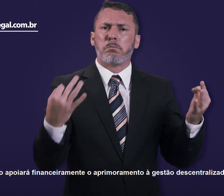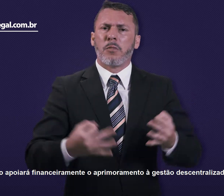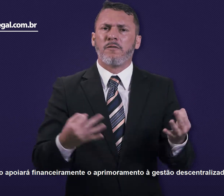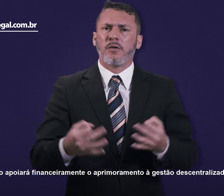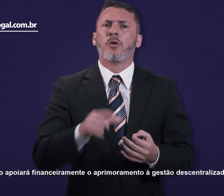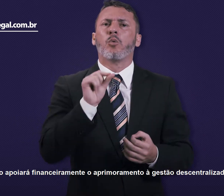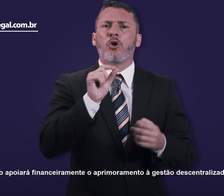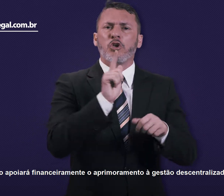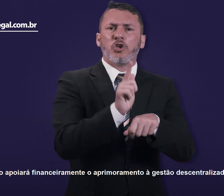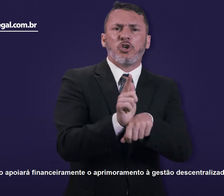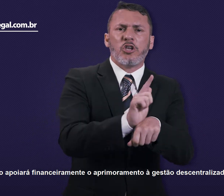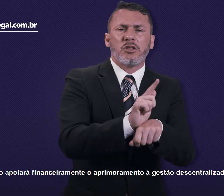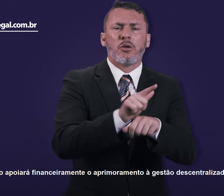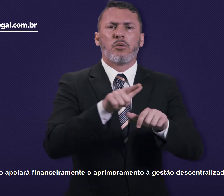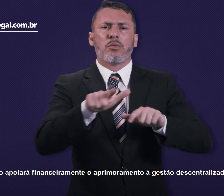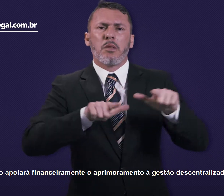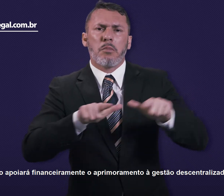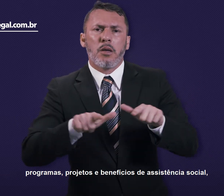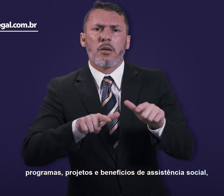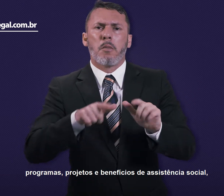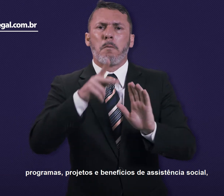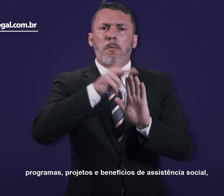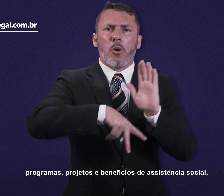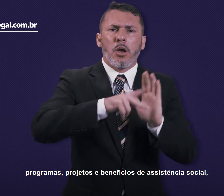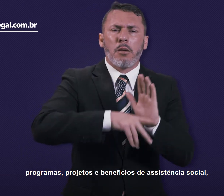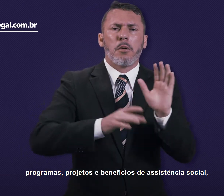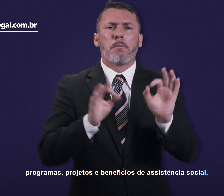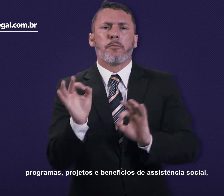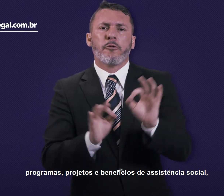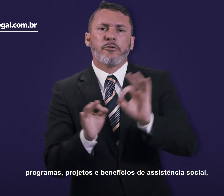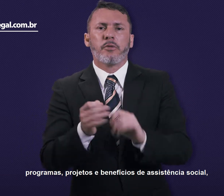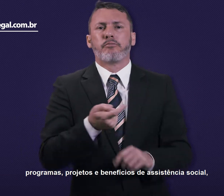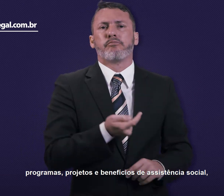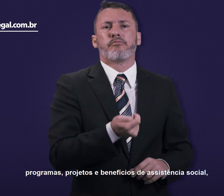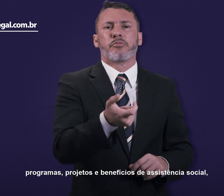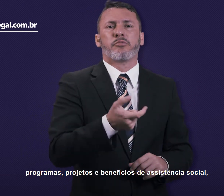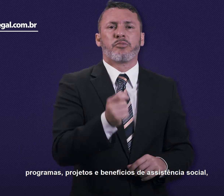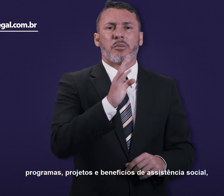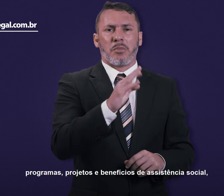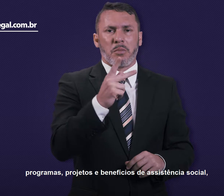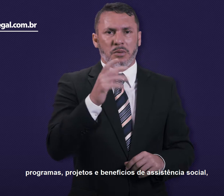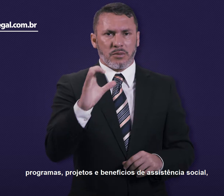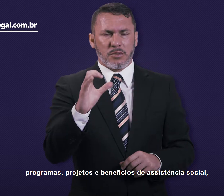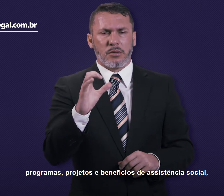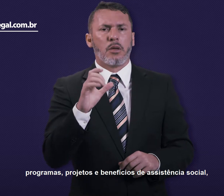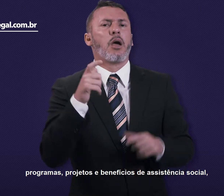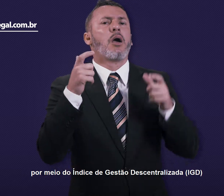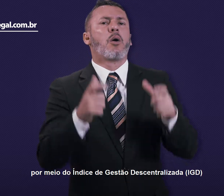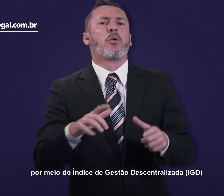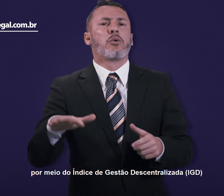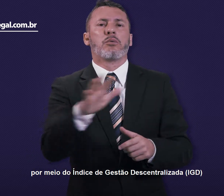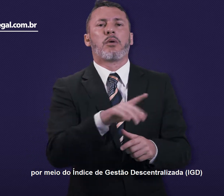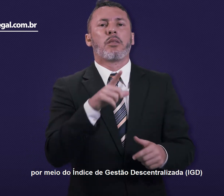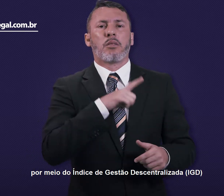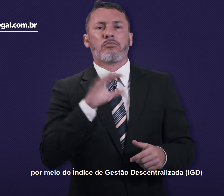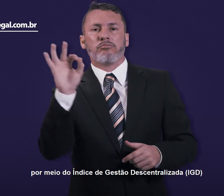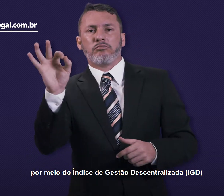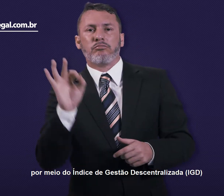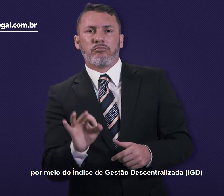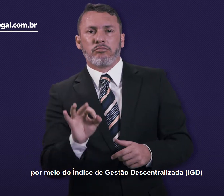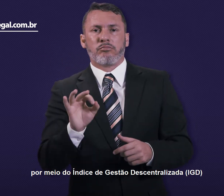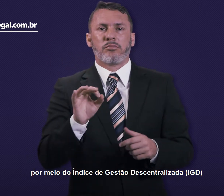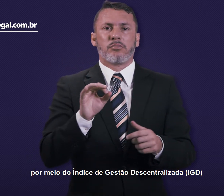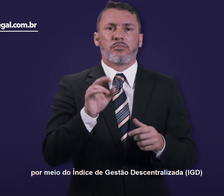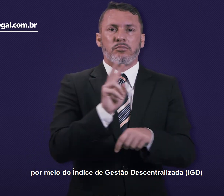à gestão descentralizada dos serviços, programas, projetos e benefícios de assistência social por meio do Índice